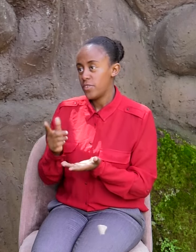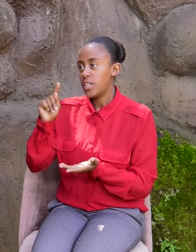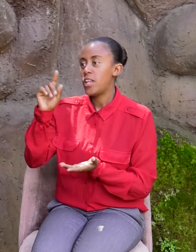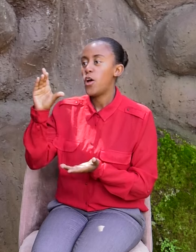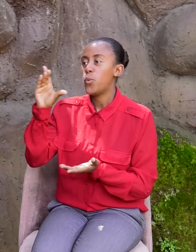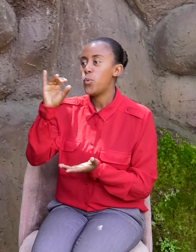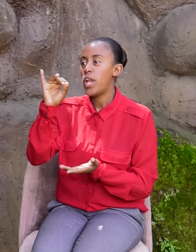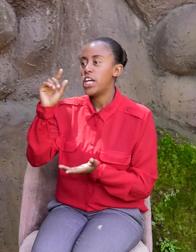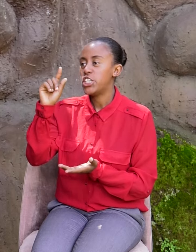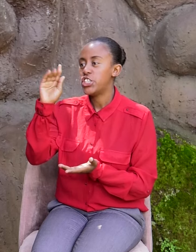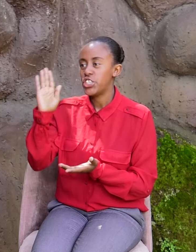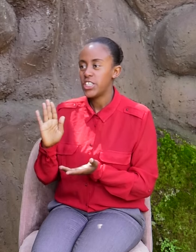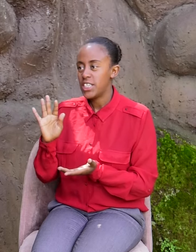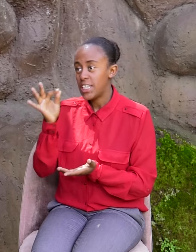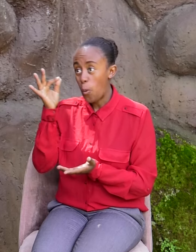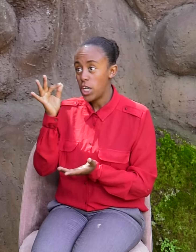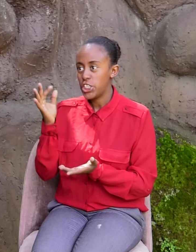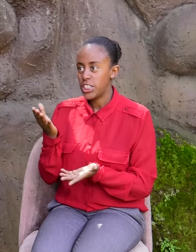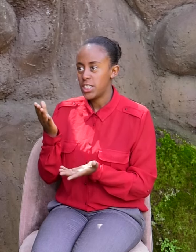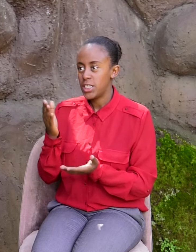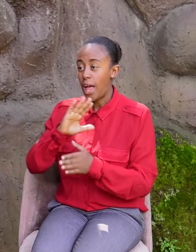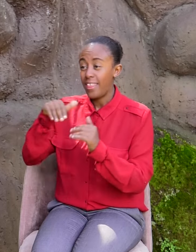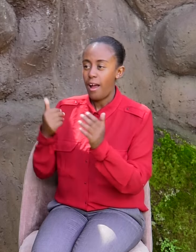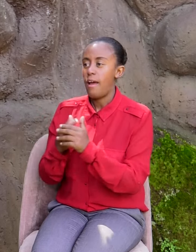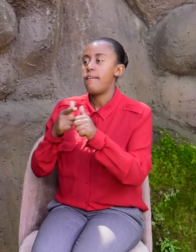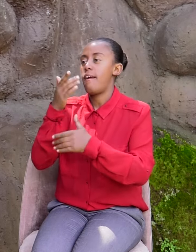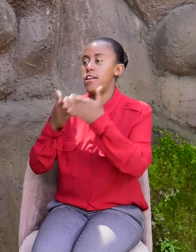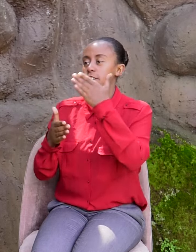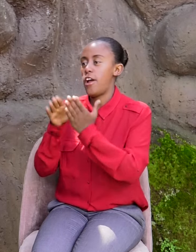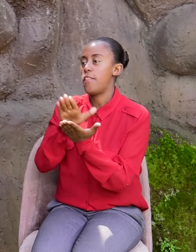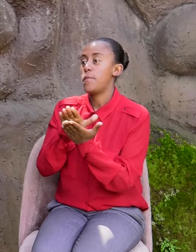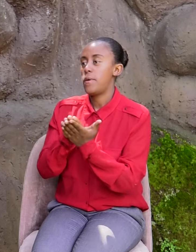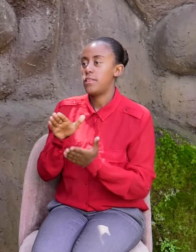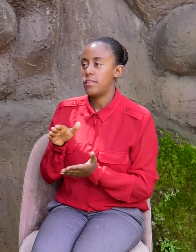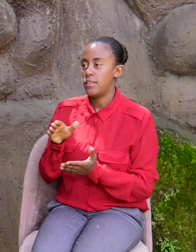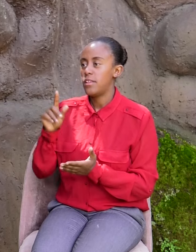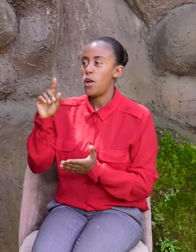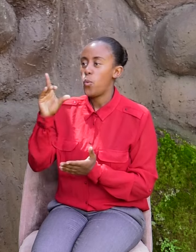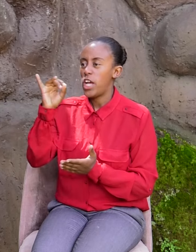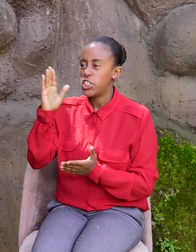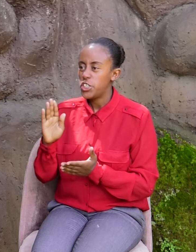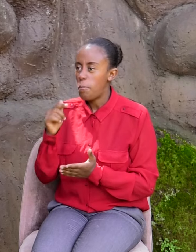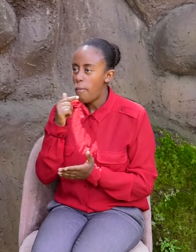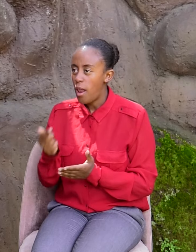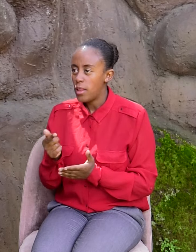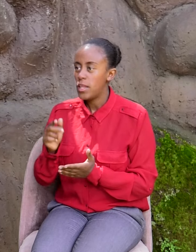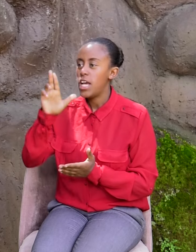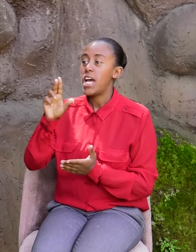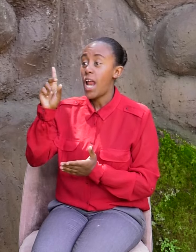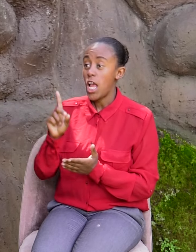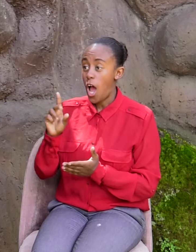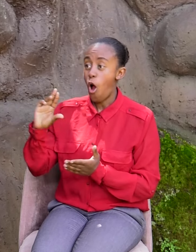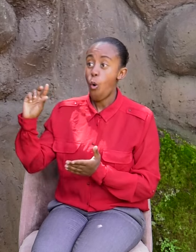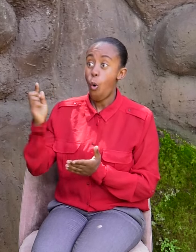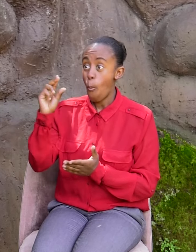ተኩለሽ የሚባል ተኩለሽ አጠቃላይ አንደኛ ደረጃ ትምህርት ቤት ይባላል። ተኩለሽ ማለት ከራያ ቆቦ